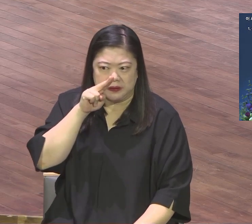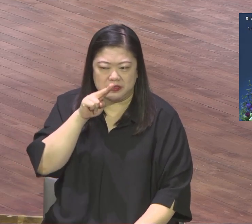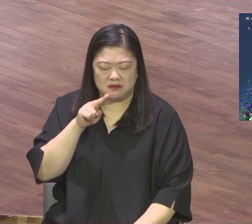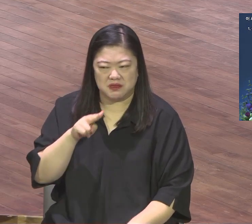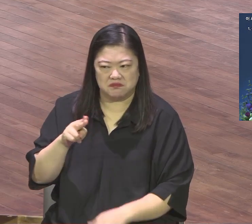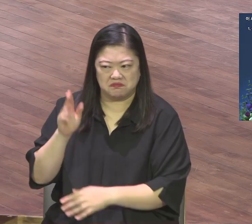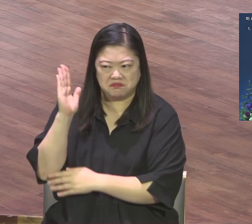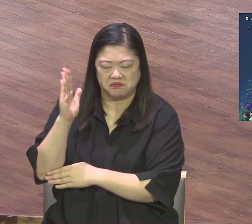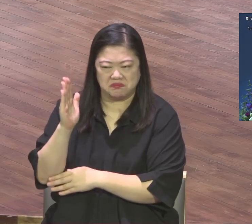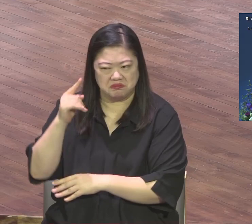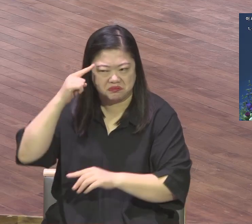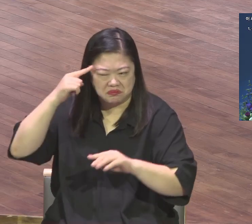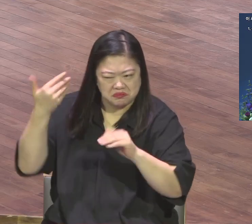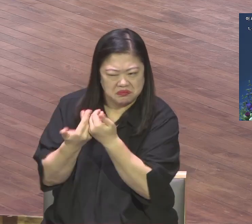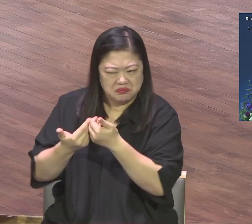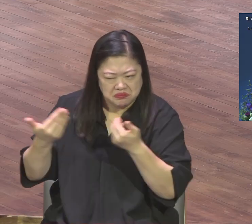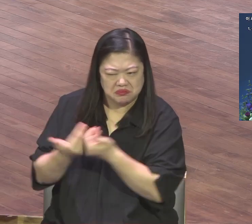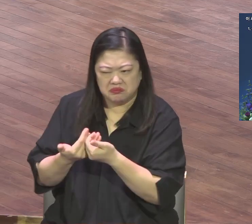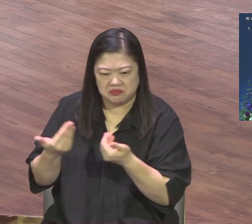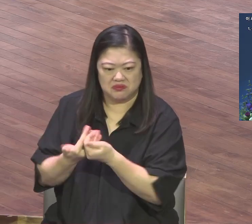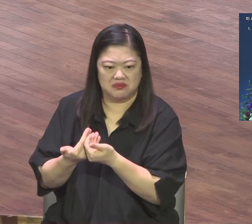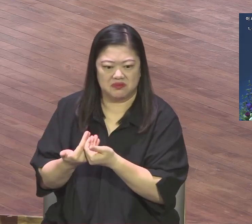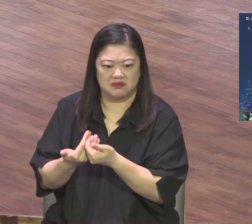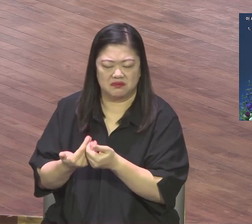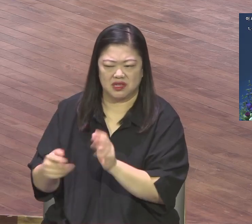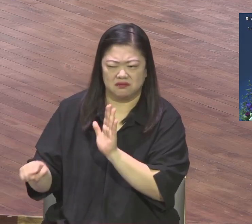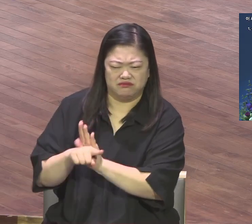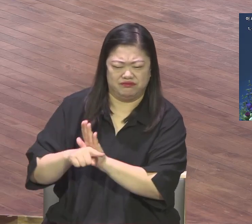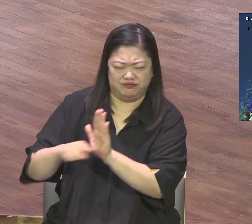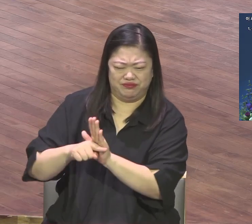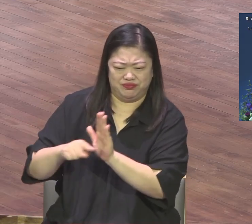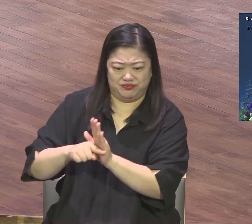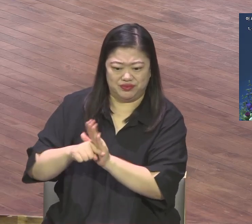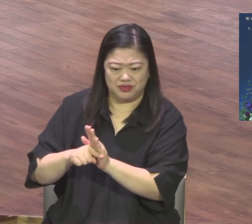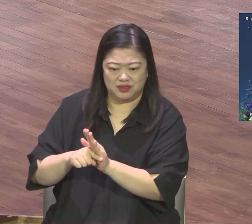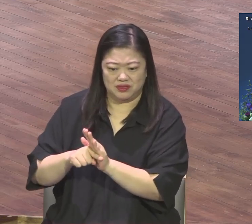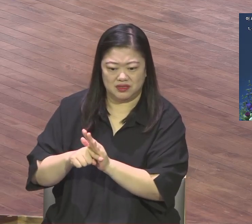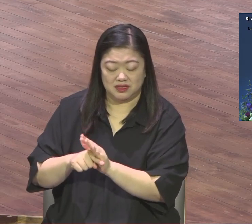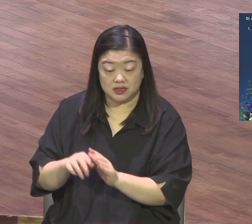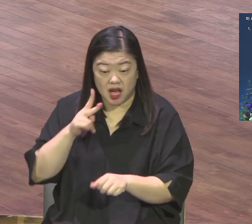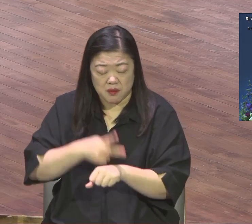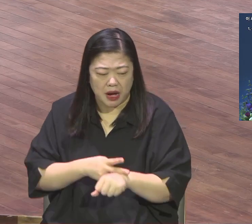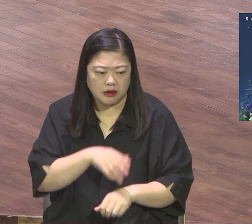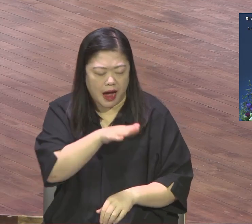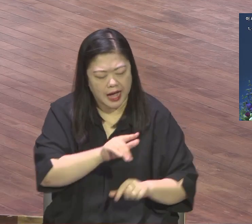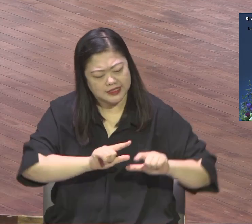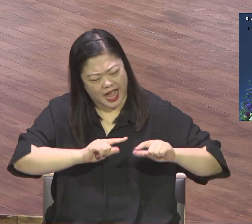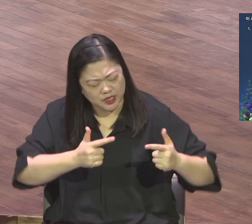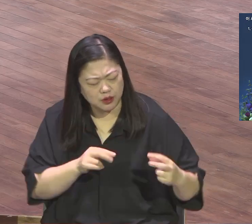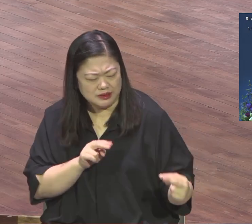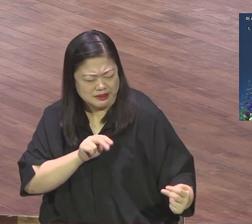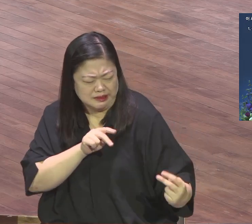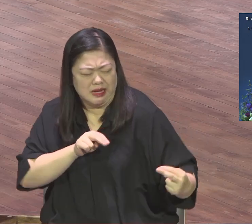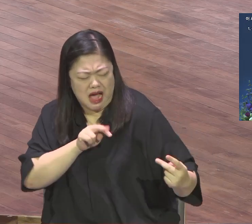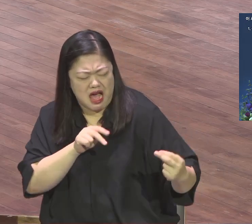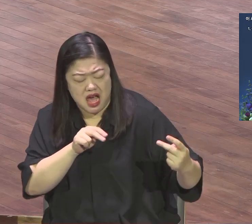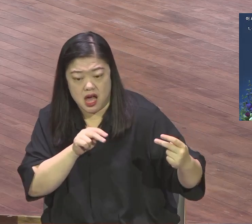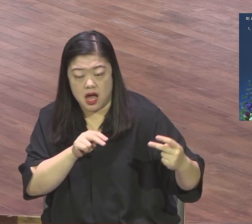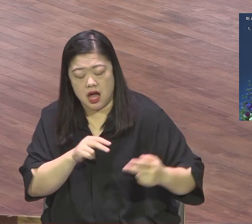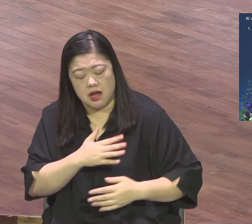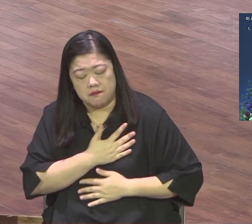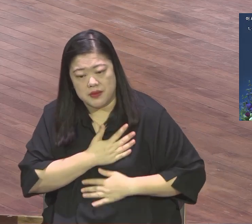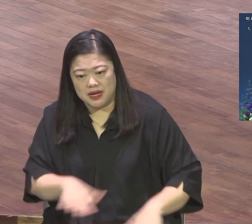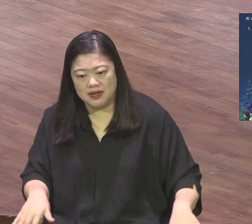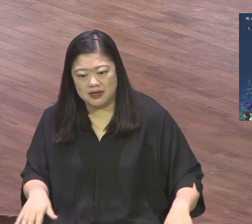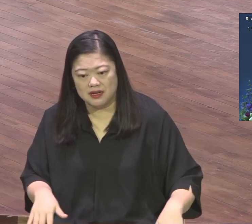바울이 중대한 결단을 합니다. 그들과 계속해서 논쟁을 하고 토론하고 싸우기보다는